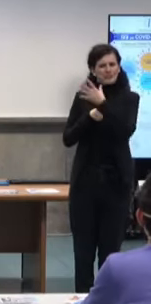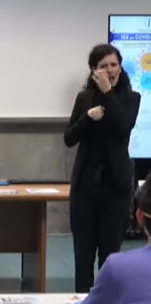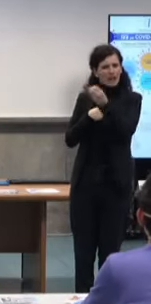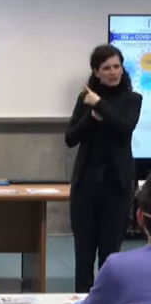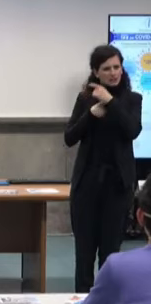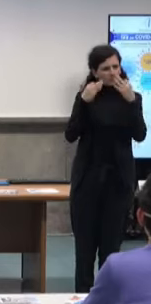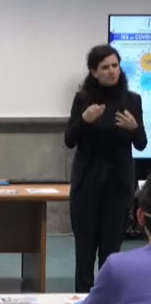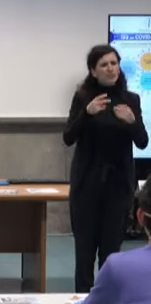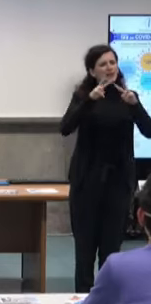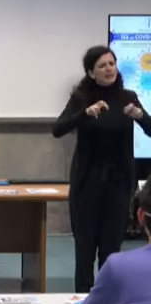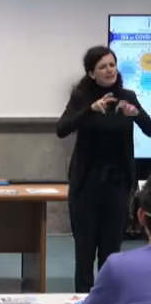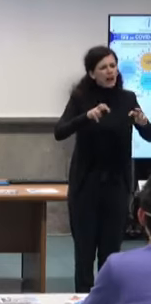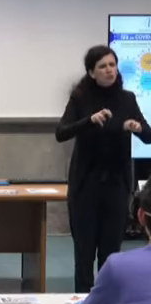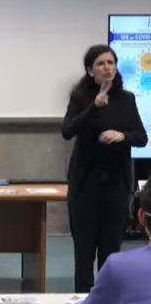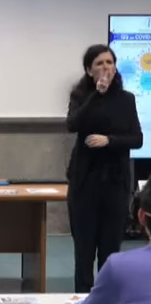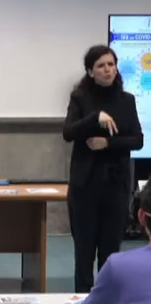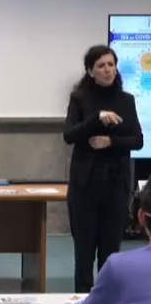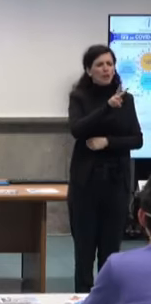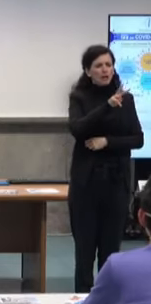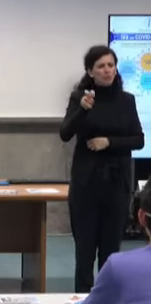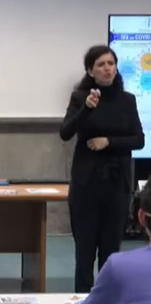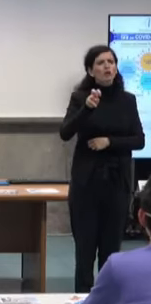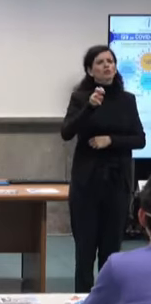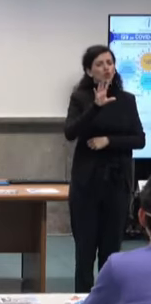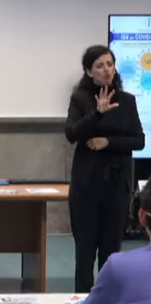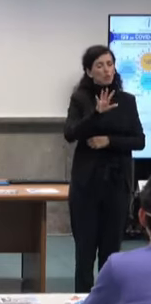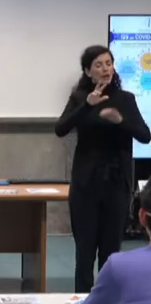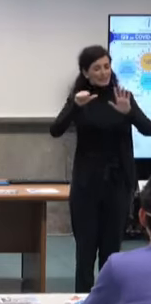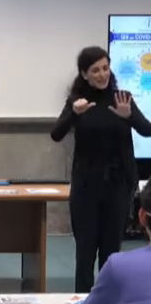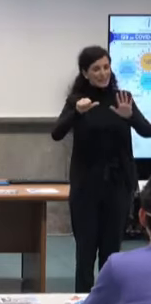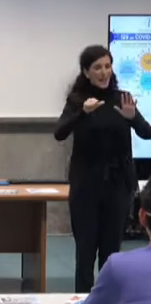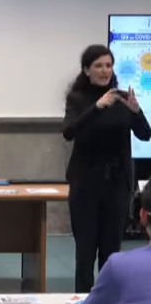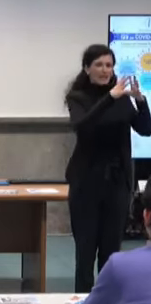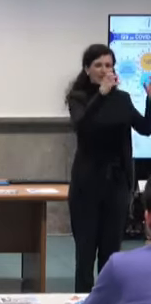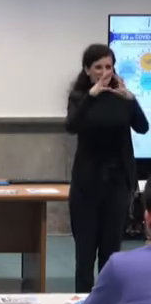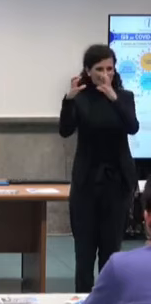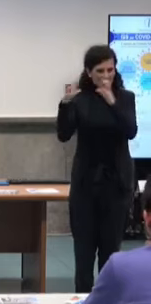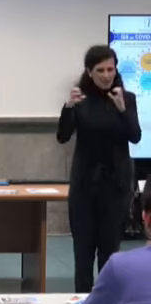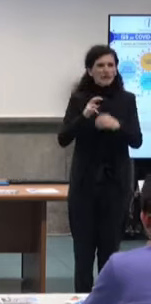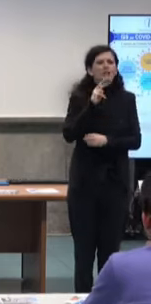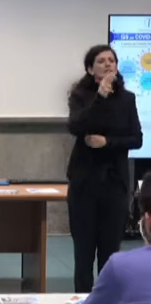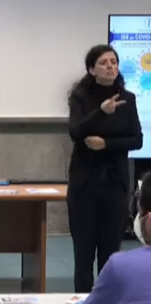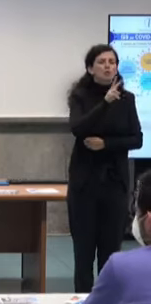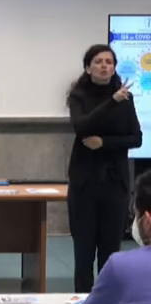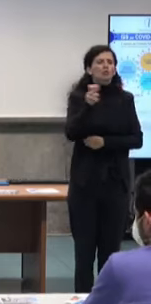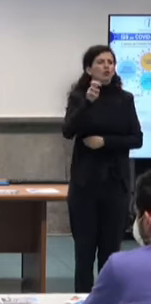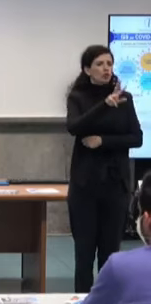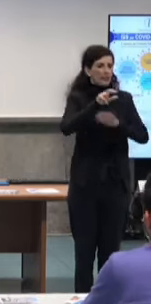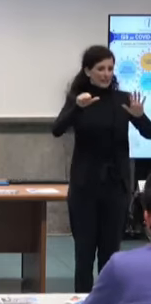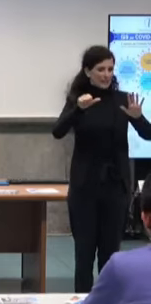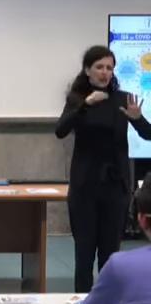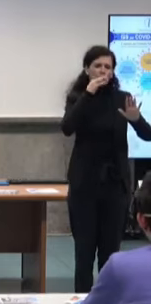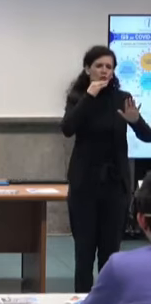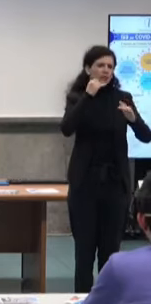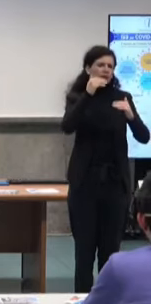inviando un questionario a 2.256 residenze hanno risposto 236 quindi sono almeno del 10 per cento del